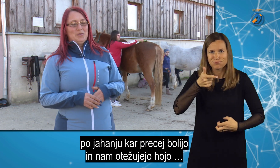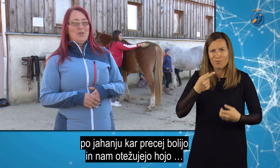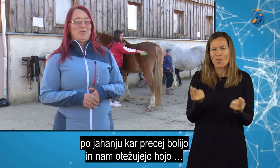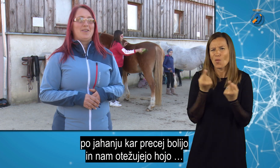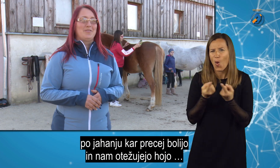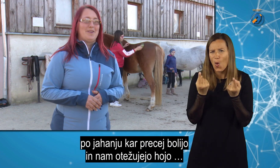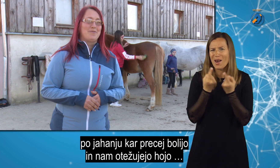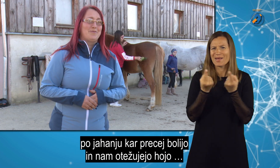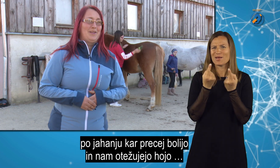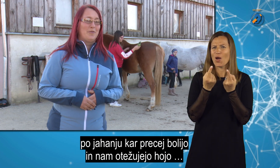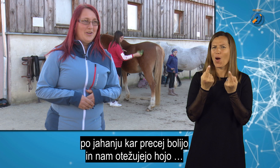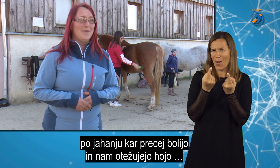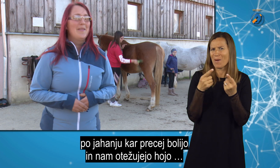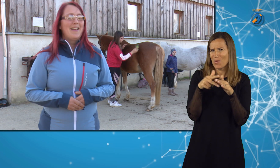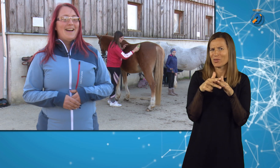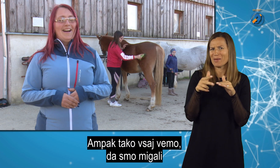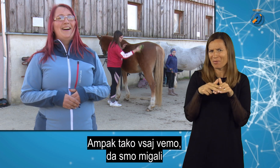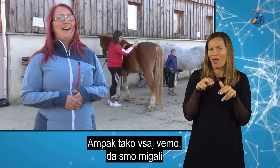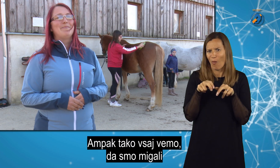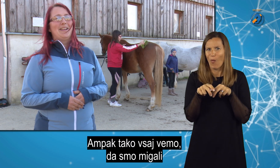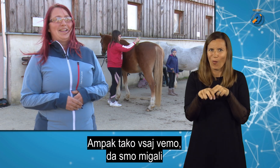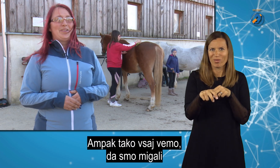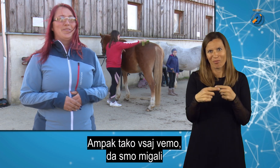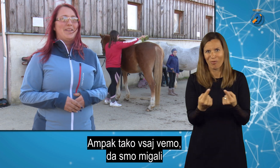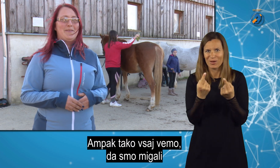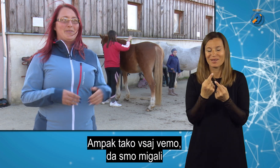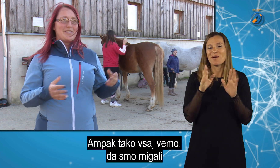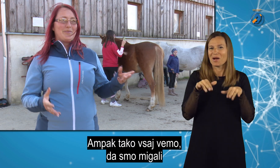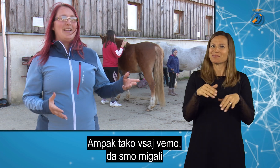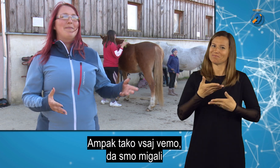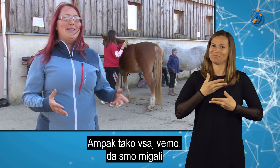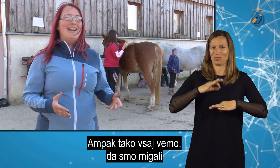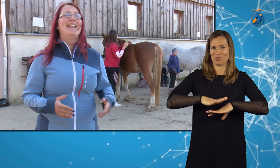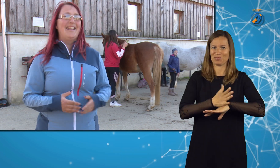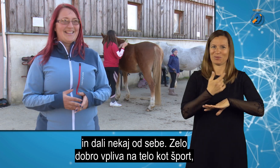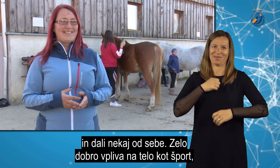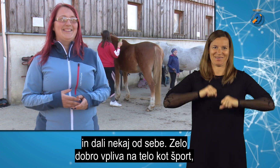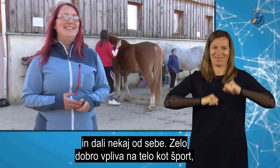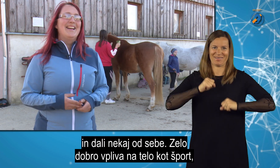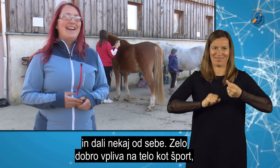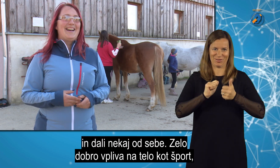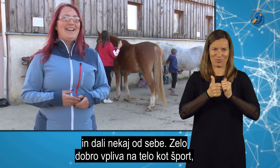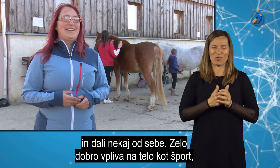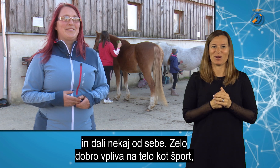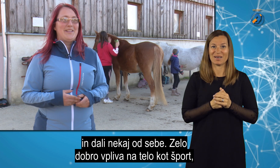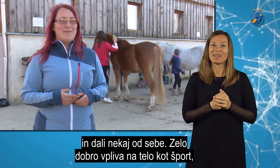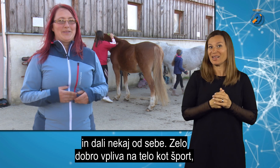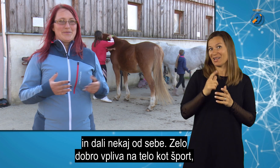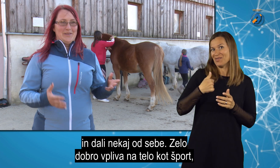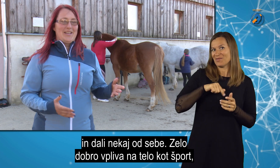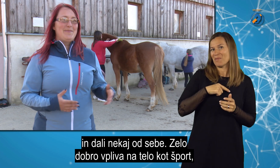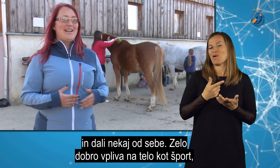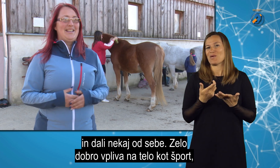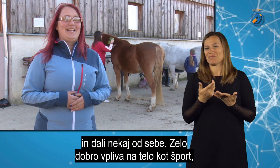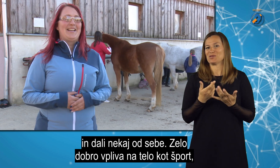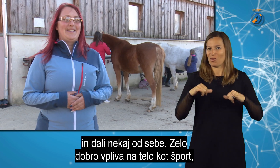dni otežujejo kakorkoli hojo. Ampak ja, tako vsaj vemo, da smo nekaj migali, tako vsaj vemo, da